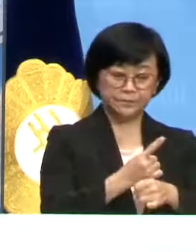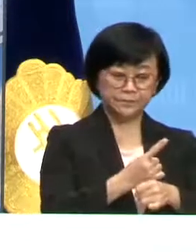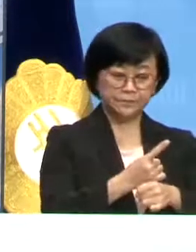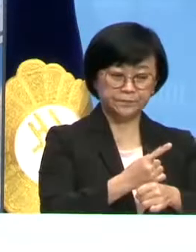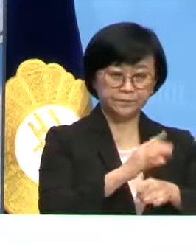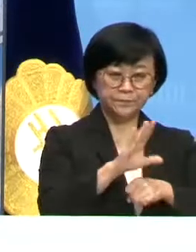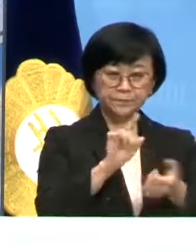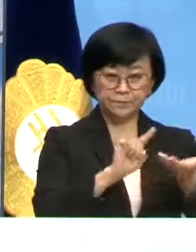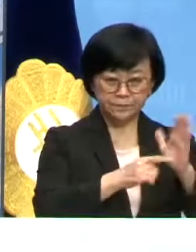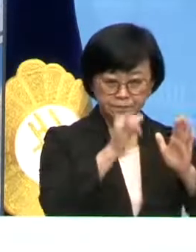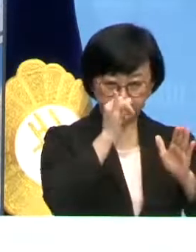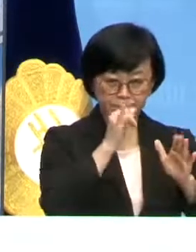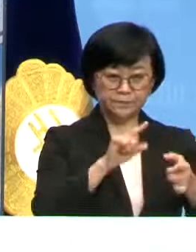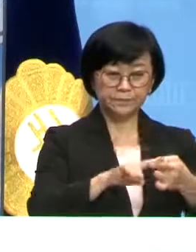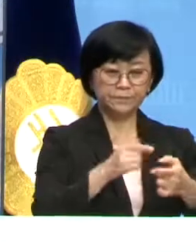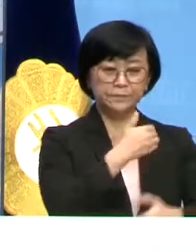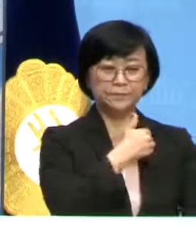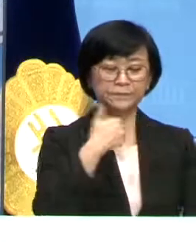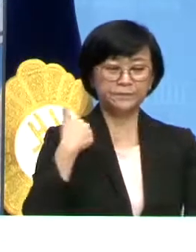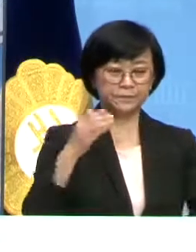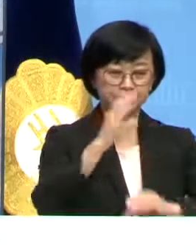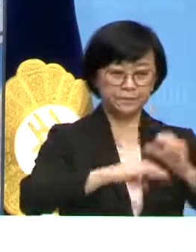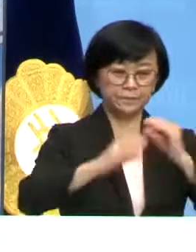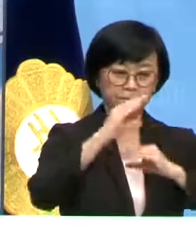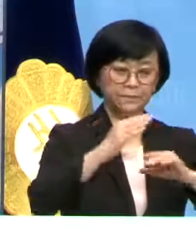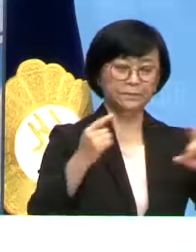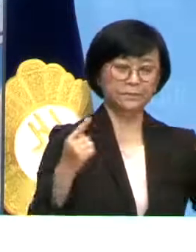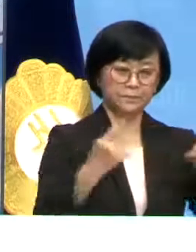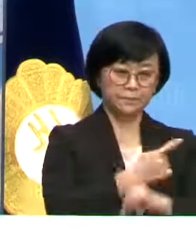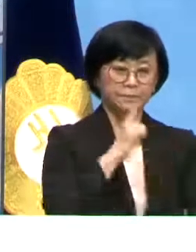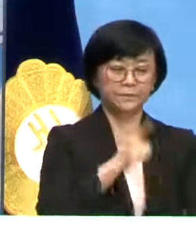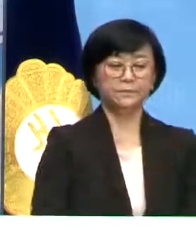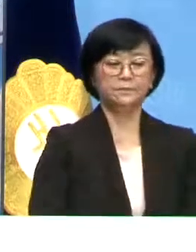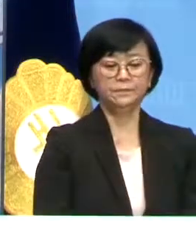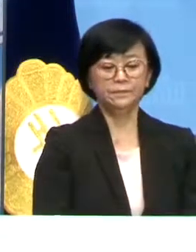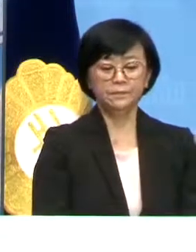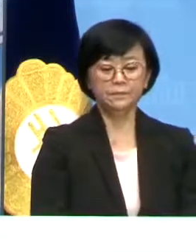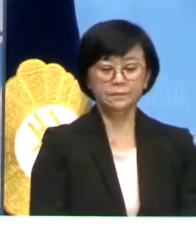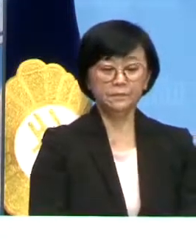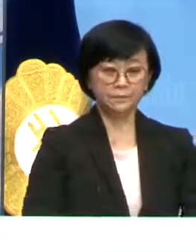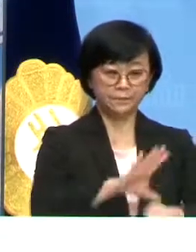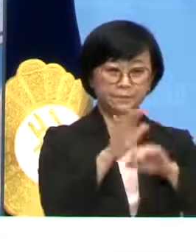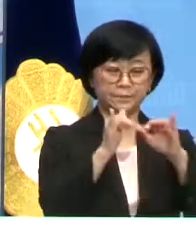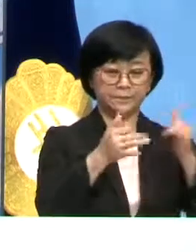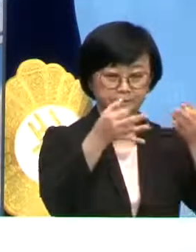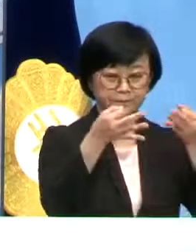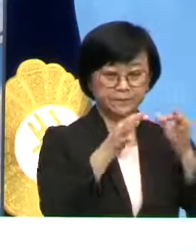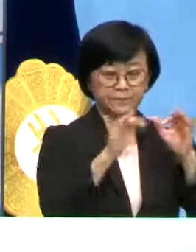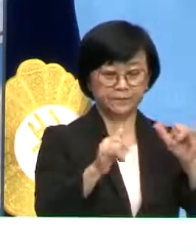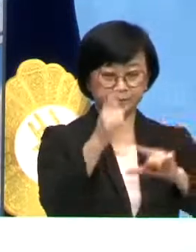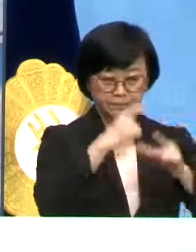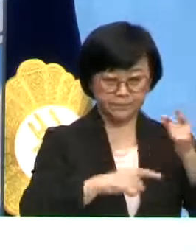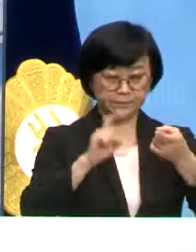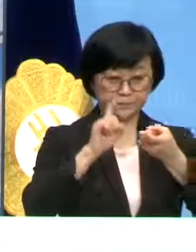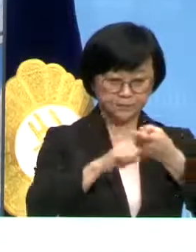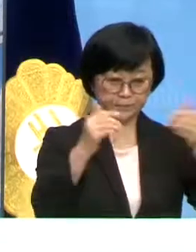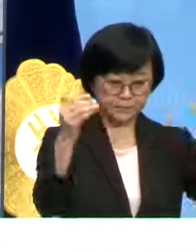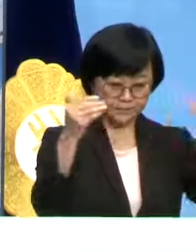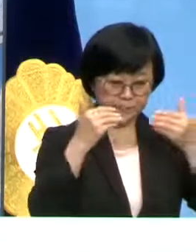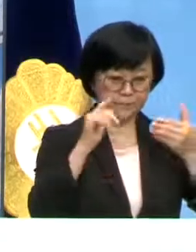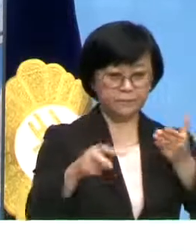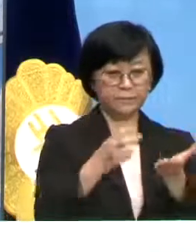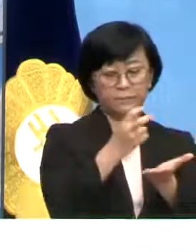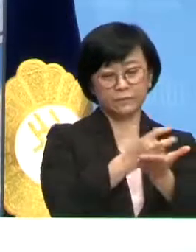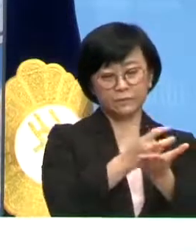있습니다만 충분히 저희들이 보안 대책 을 만들었다 이렇게 말씀을 드리고요 언론이 여러분들께서도 좀 더 관심을 가지고